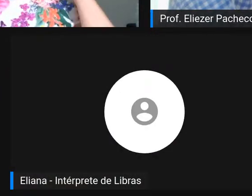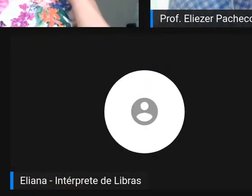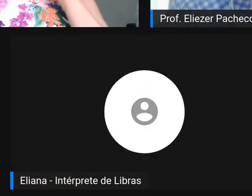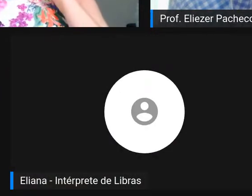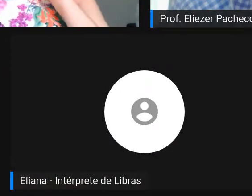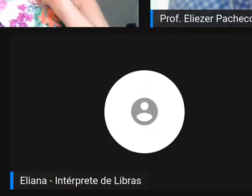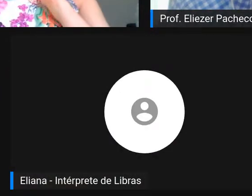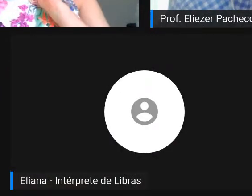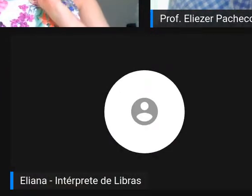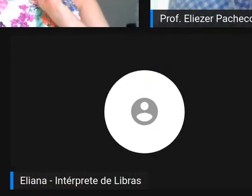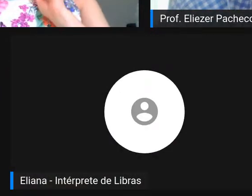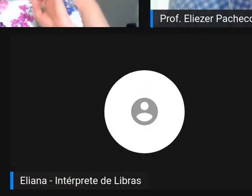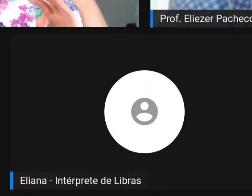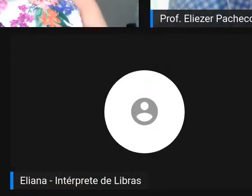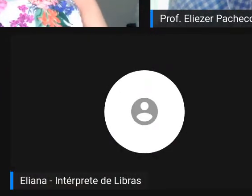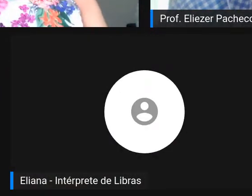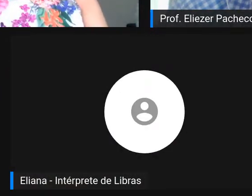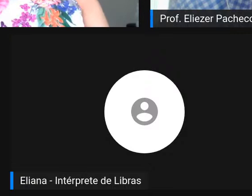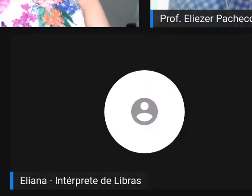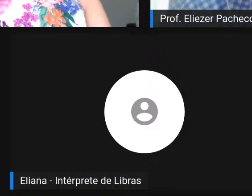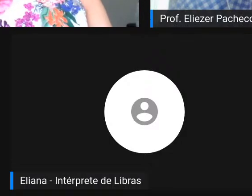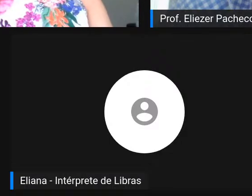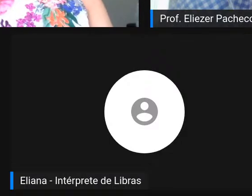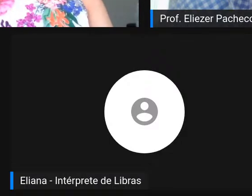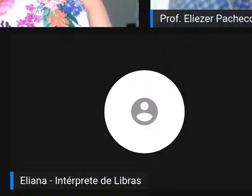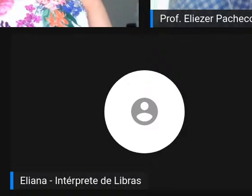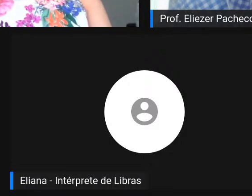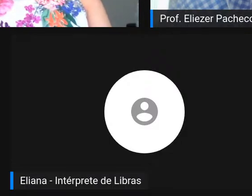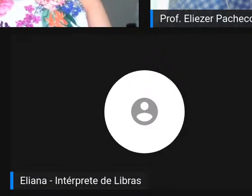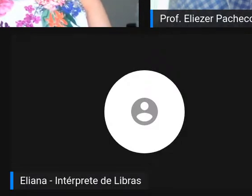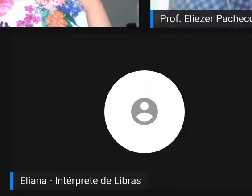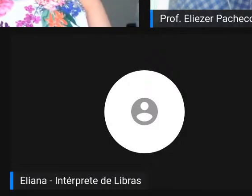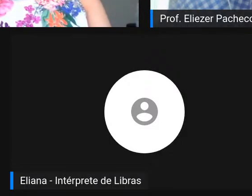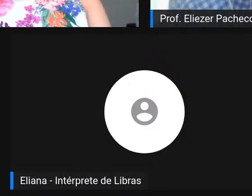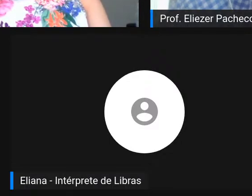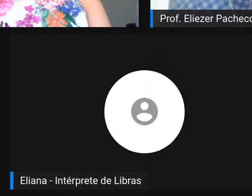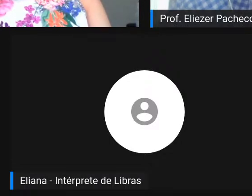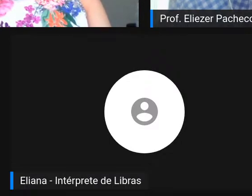mais de 200 mil postos de trabalhos vagos